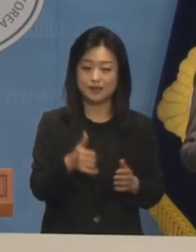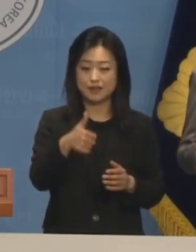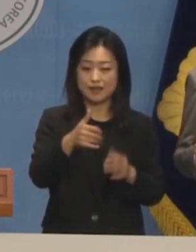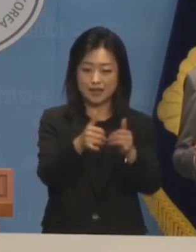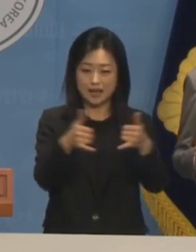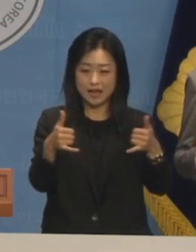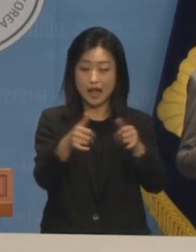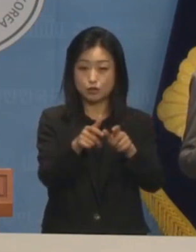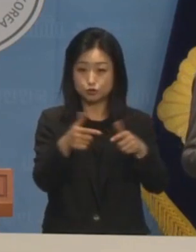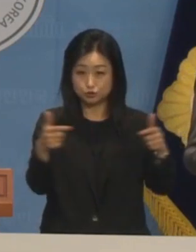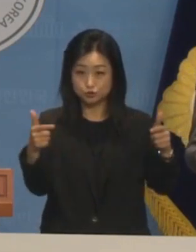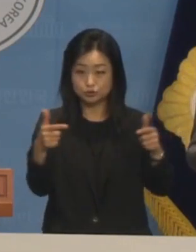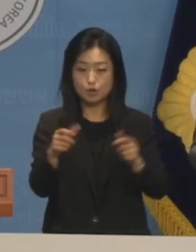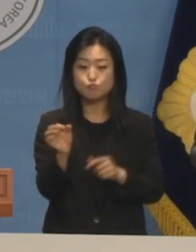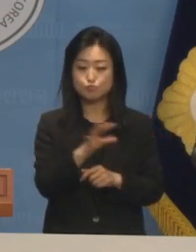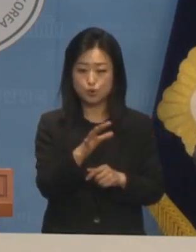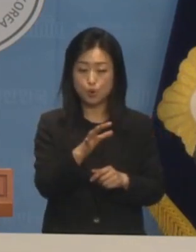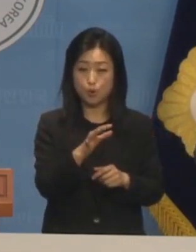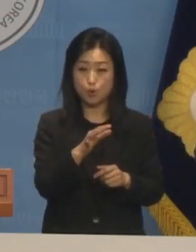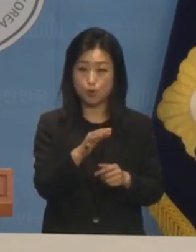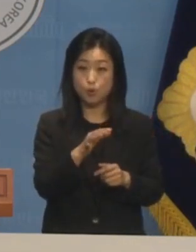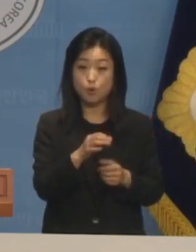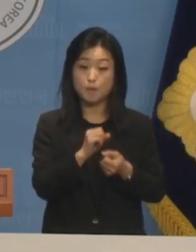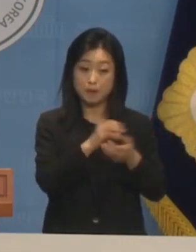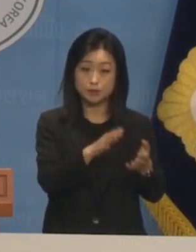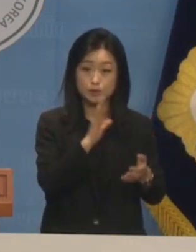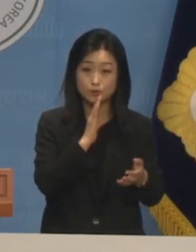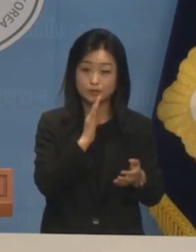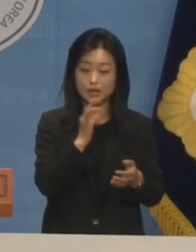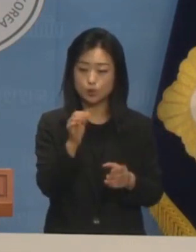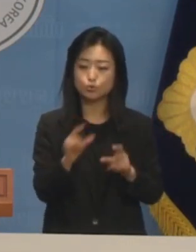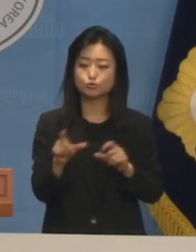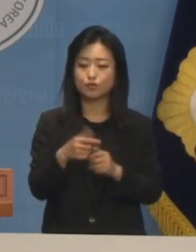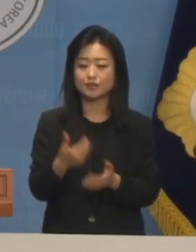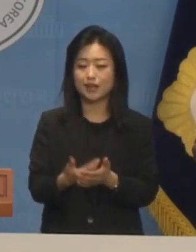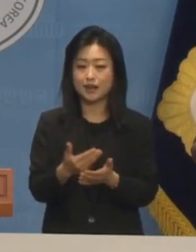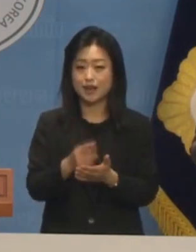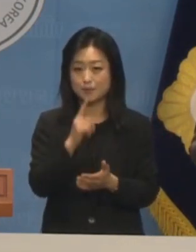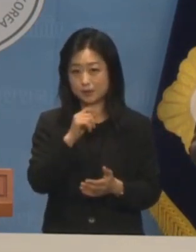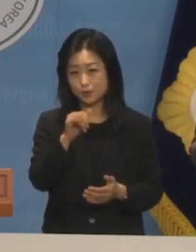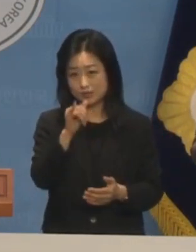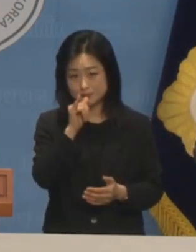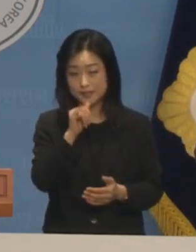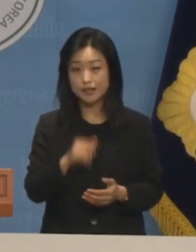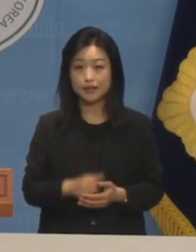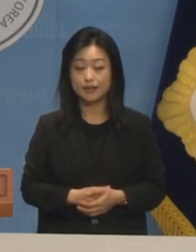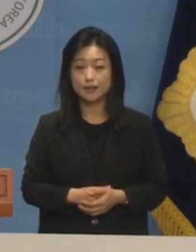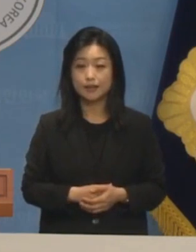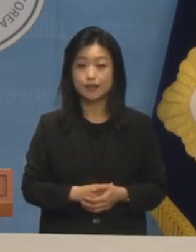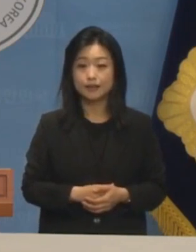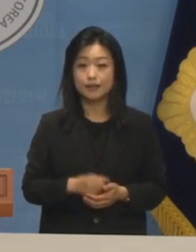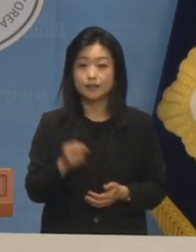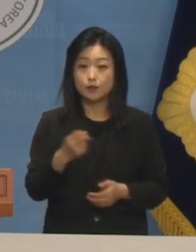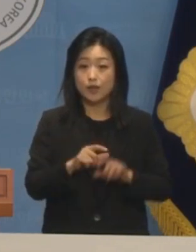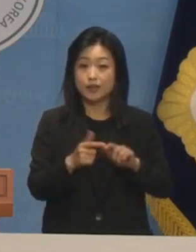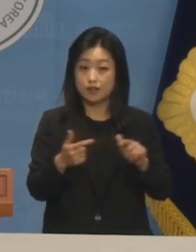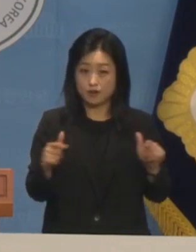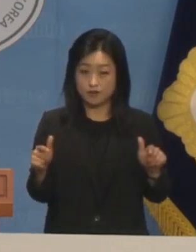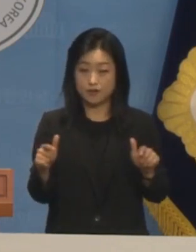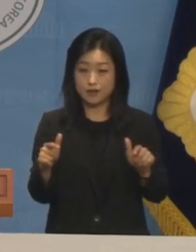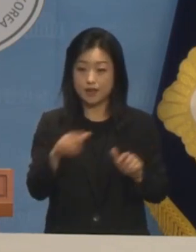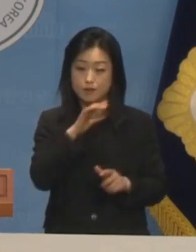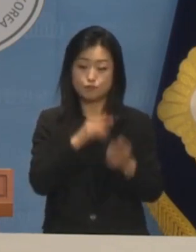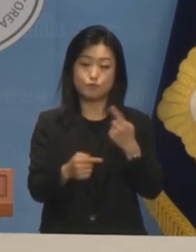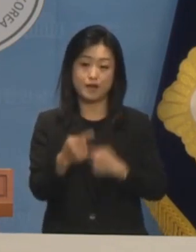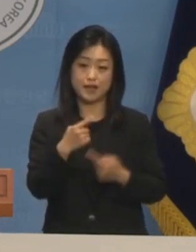무료 배송으로 표시되었지만 착불 요금을 따로 요구한 사례도 많이 있었습니다. 그 외에도 여러